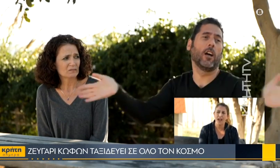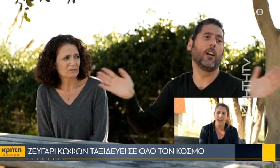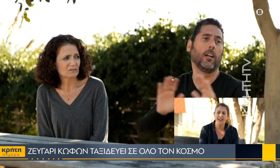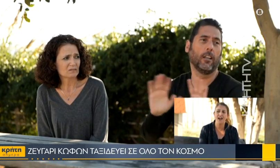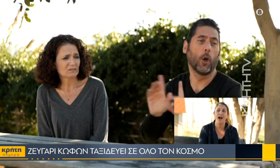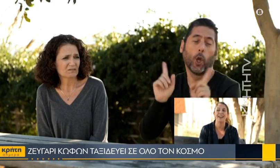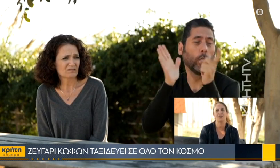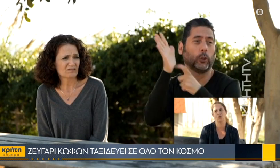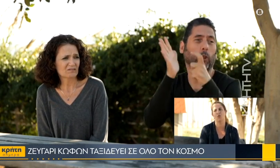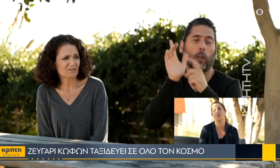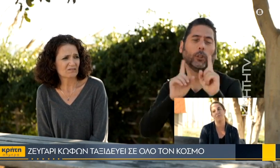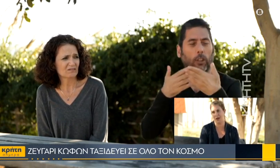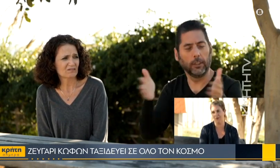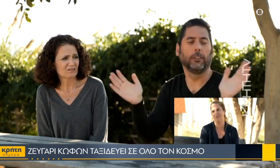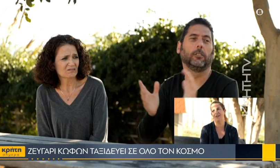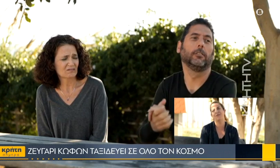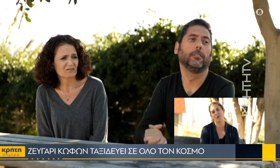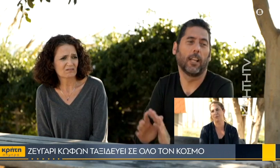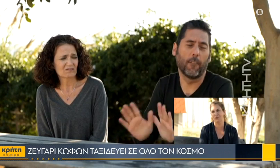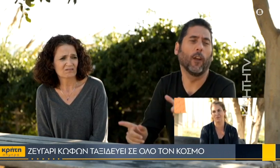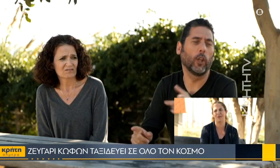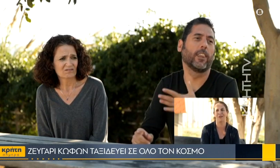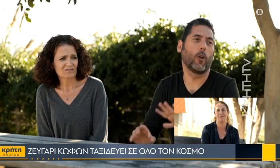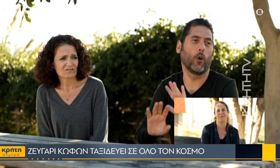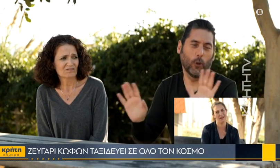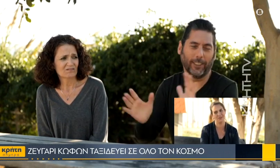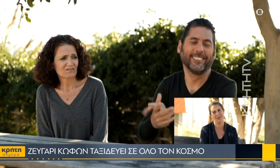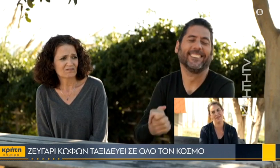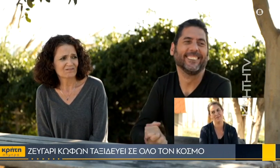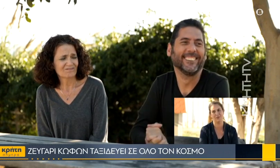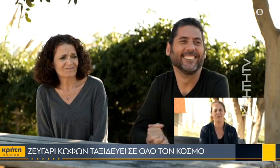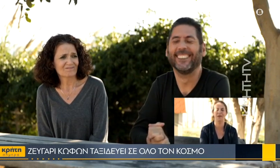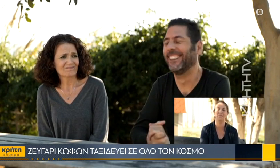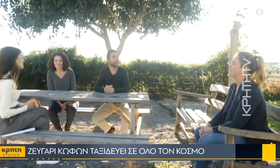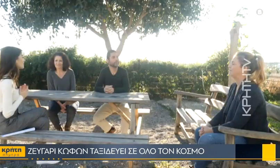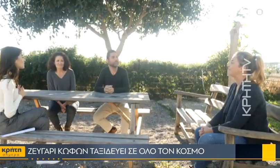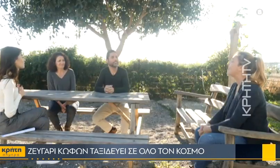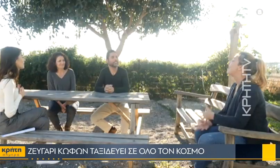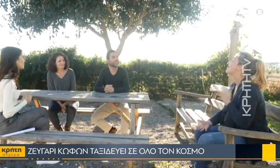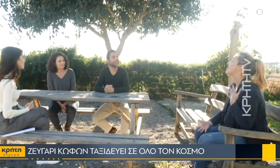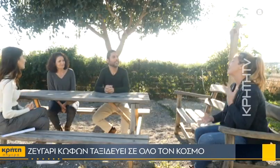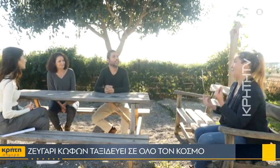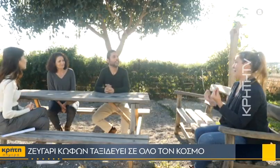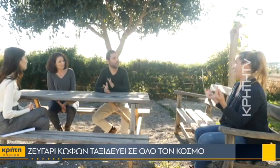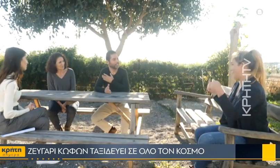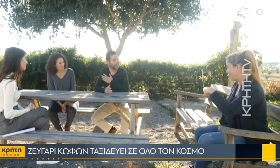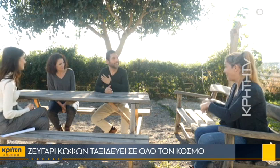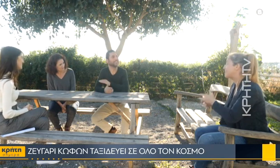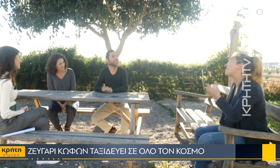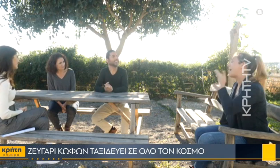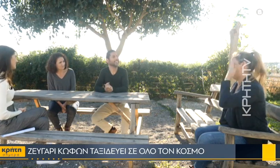όλοι ένα ανοιχτό μυαλό. Αυτό νομίζω είναι που θέλω να περάσω και να πω σήμερα. Σας ευχαριστώ πάρα πολύ, ήταν τιμή